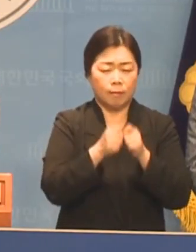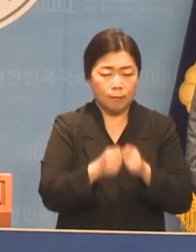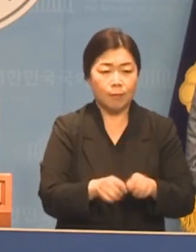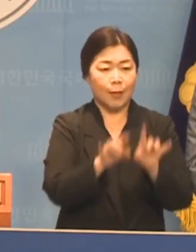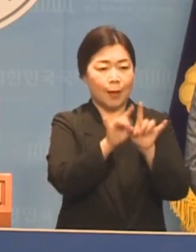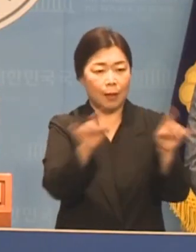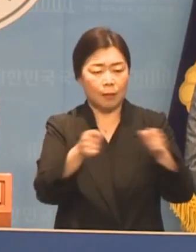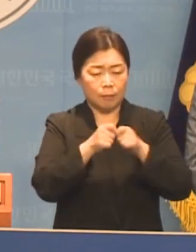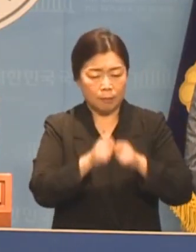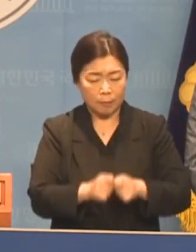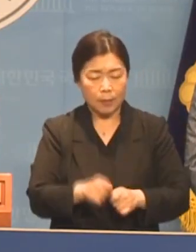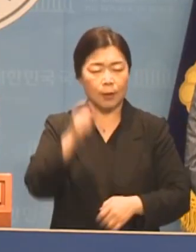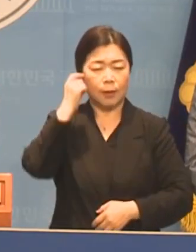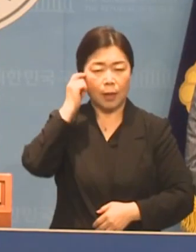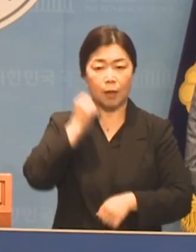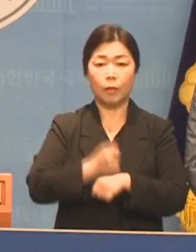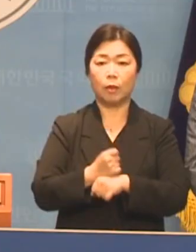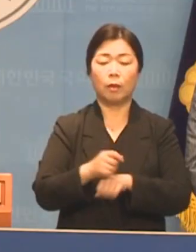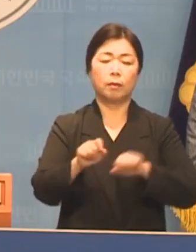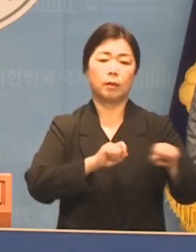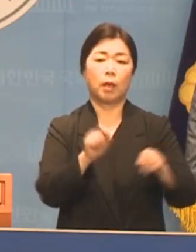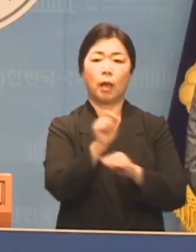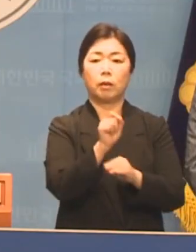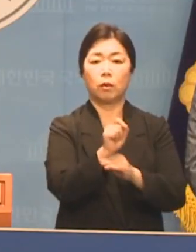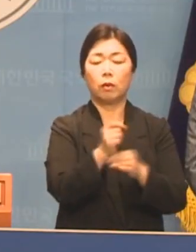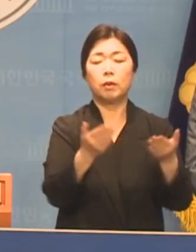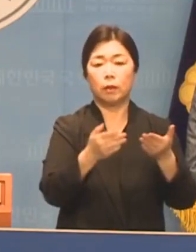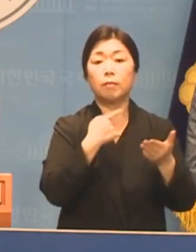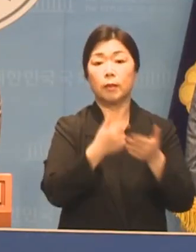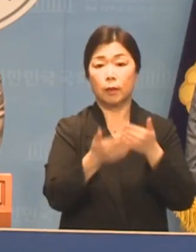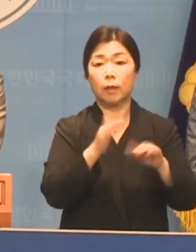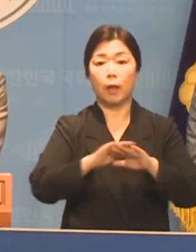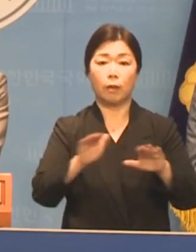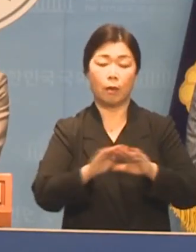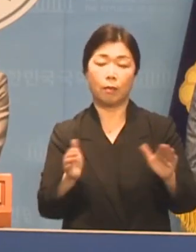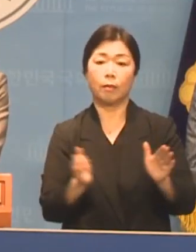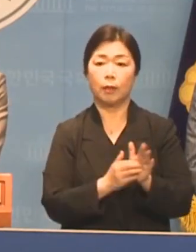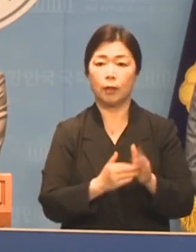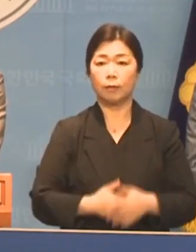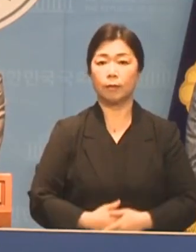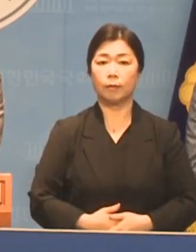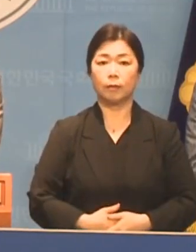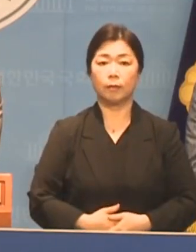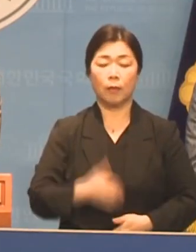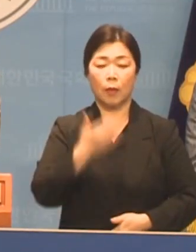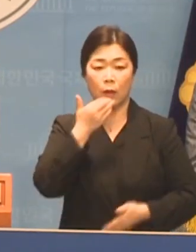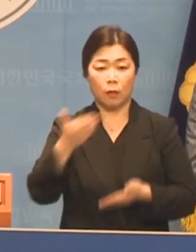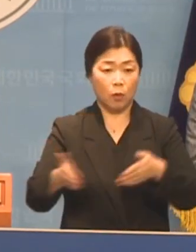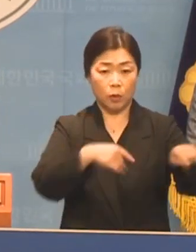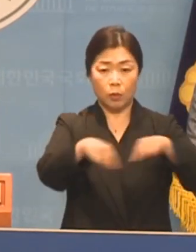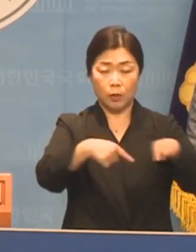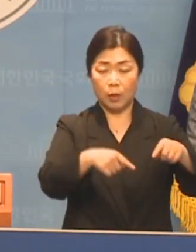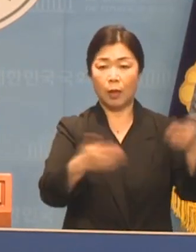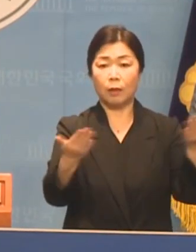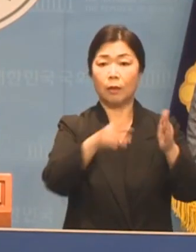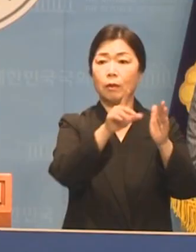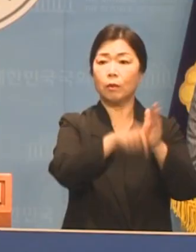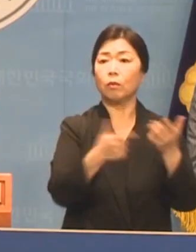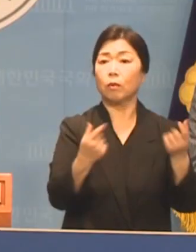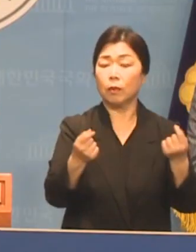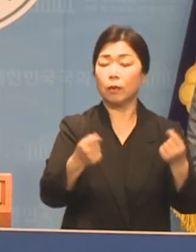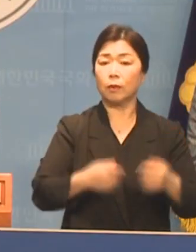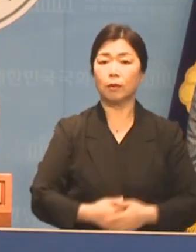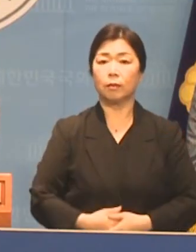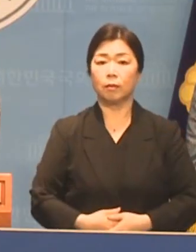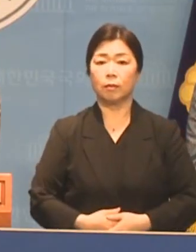꼼꼼히 생각하면서 행정 업무를 처리해 왔습니다. 경기도지사 시절에도